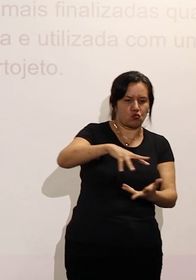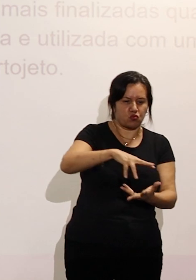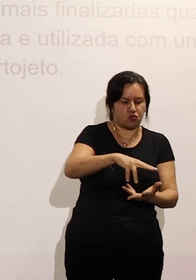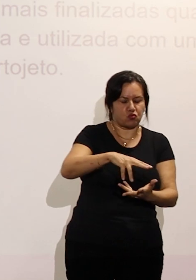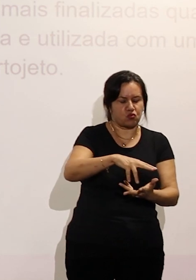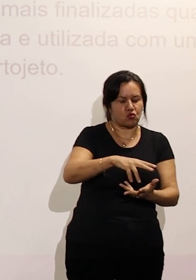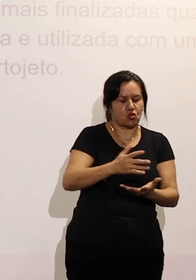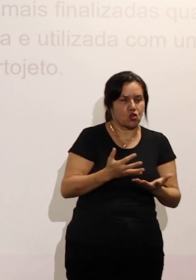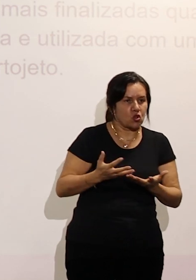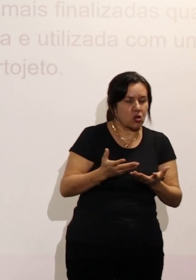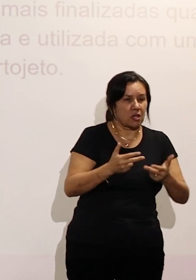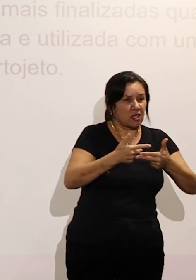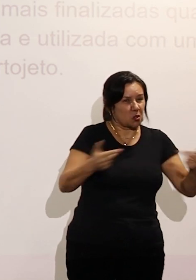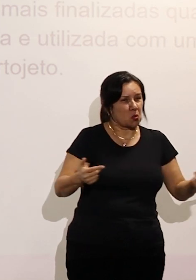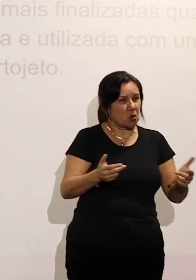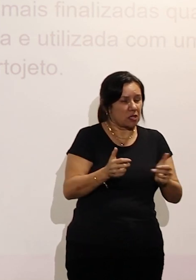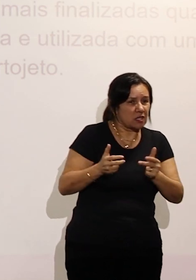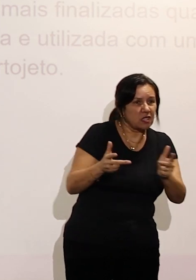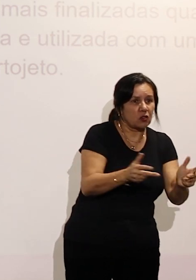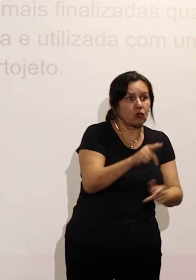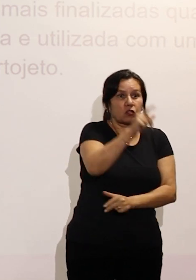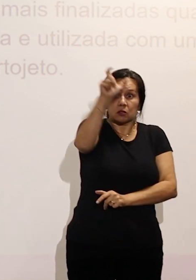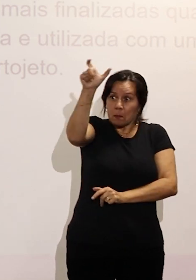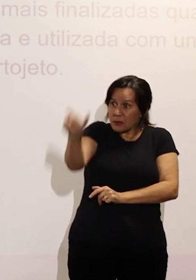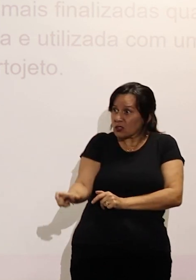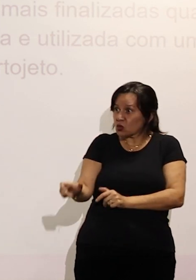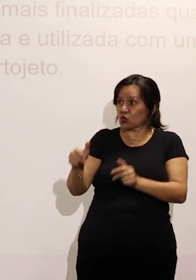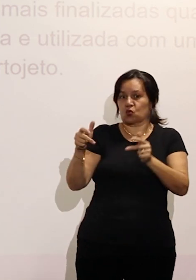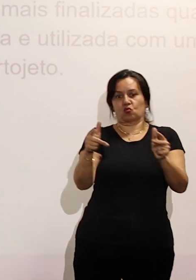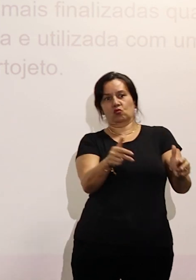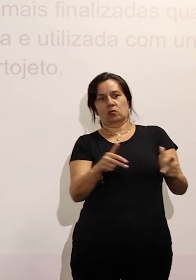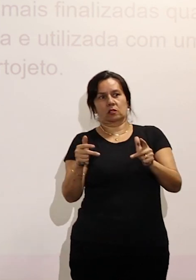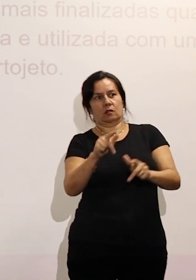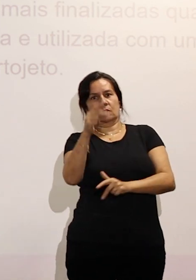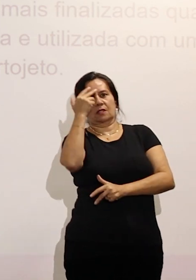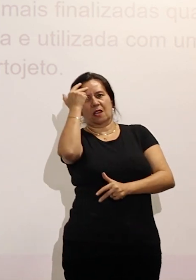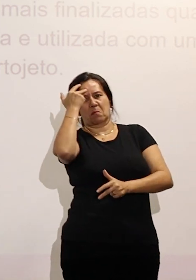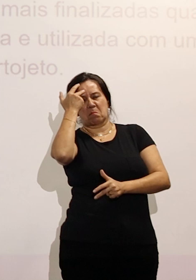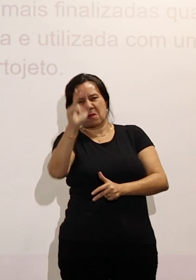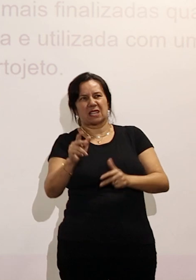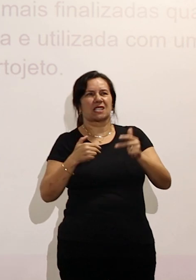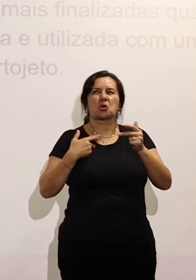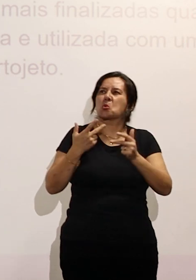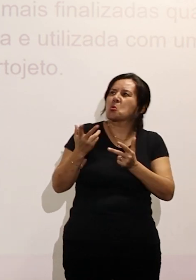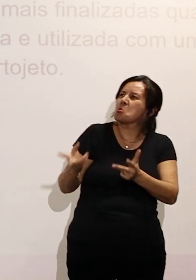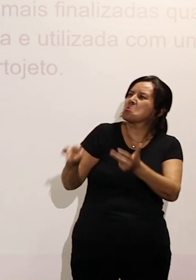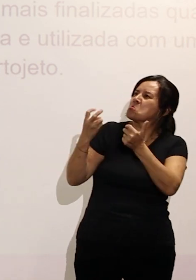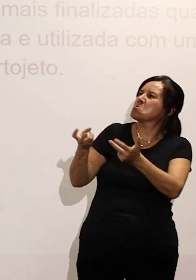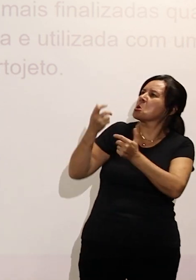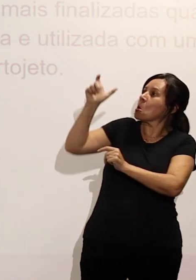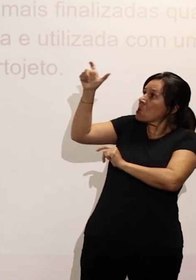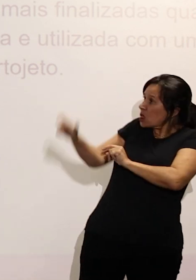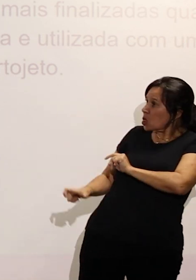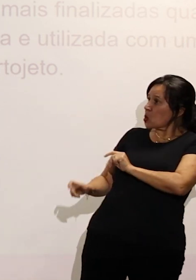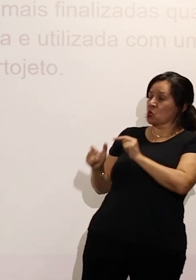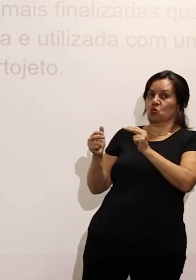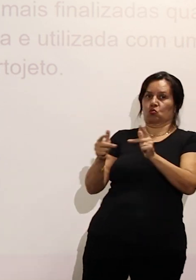e como o jogador vai ver aquilo. Isso é muito importante. É você imaginar não só como você está vendo aquilo, mas como o seu jogador está